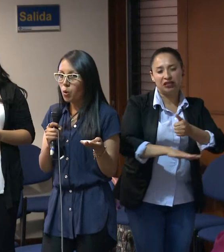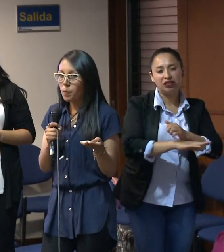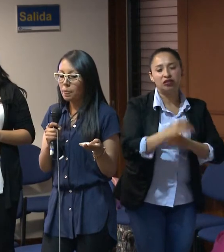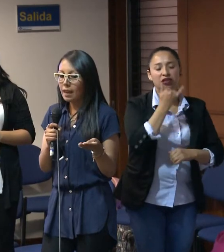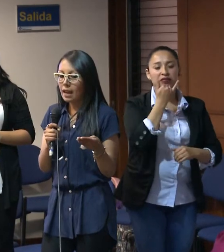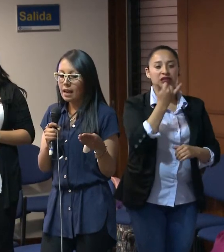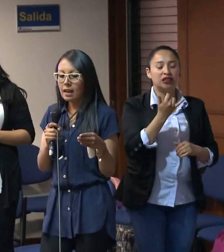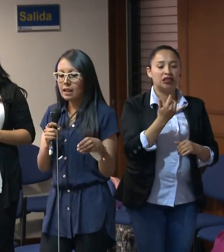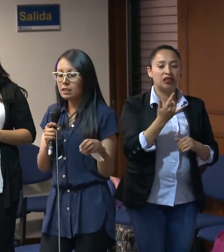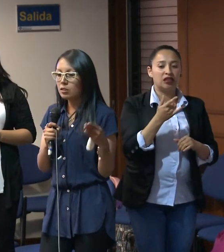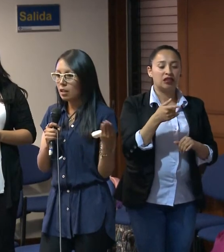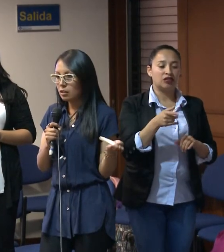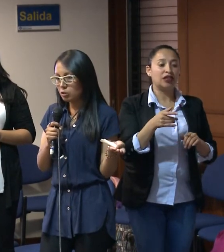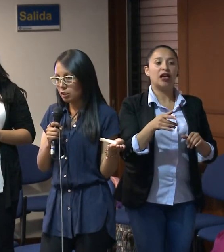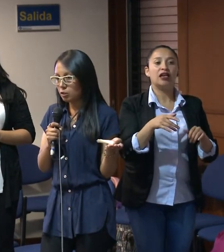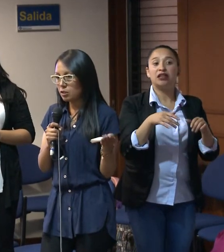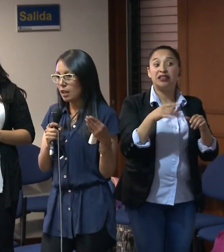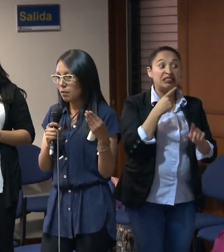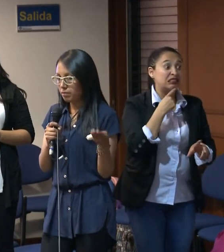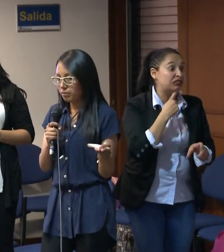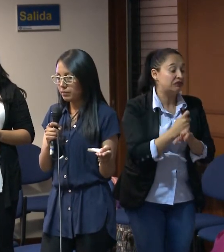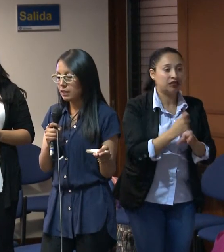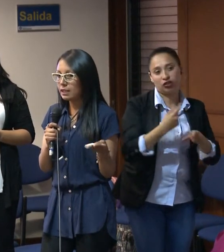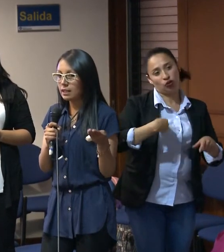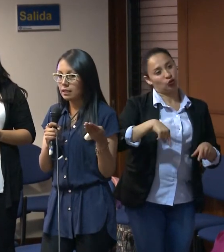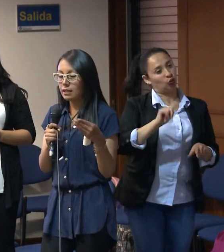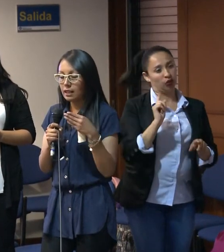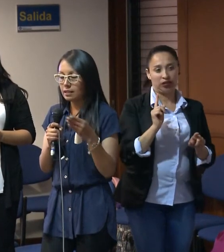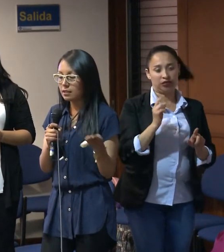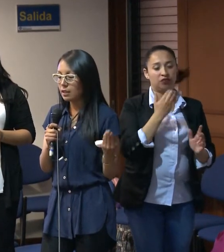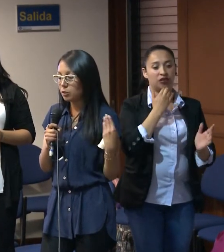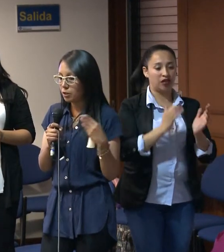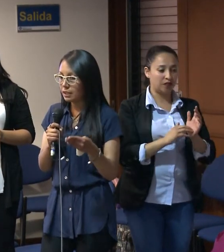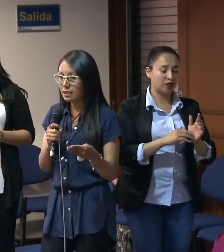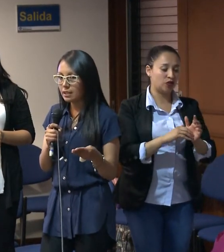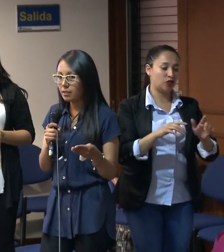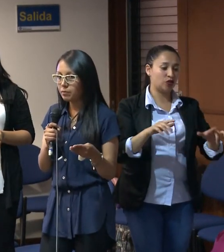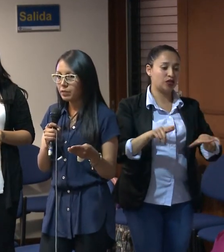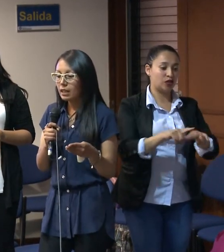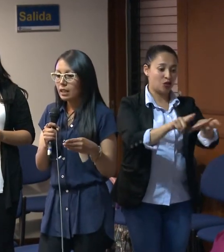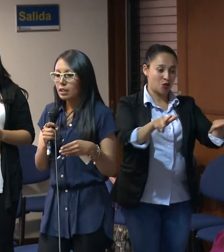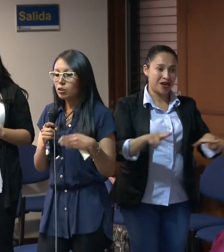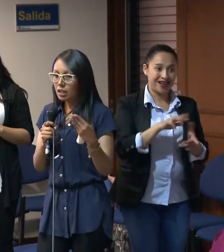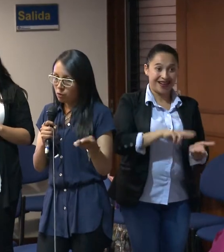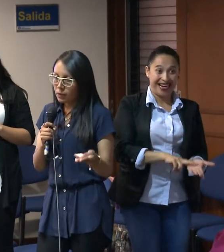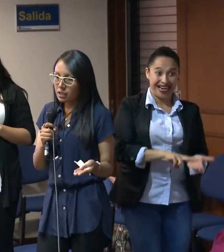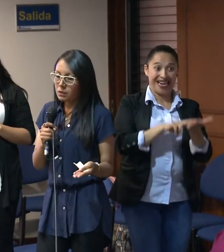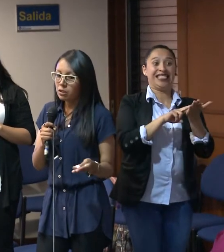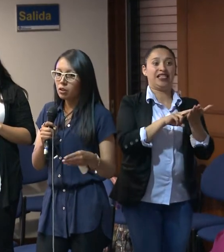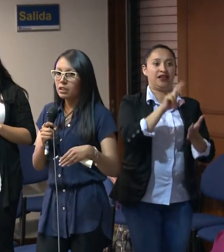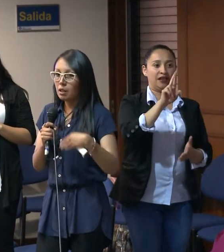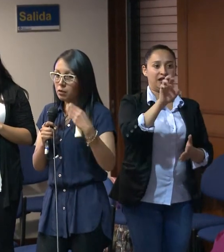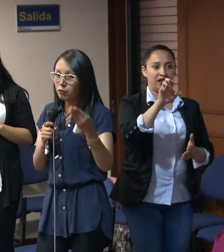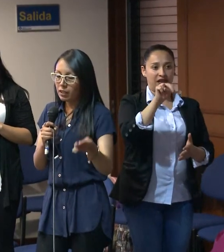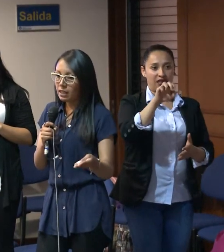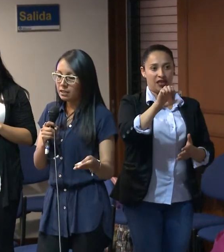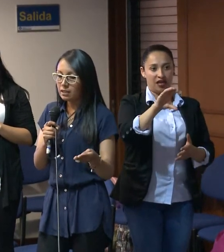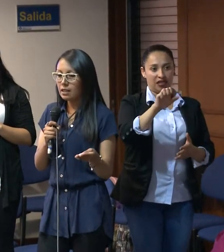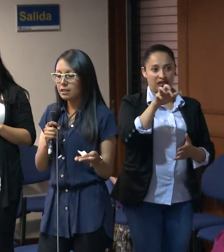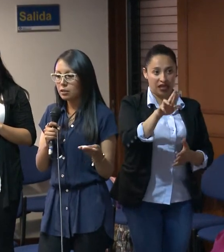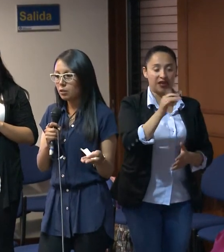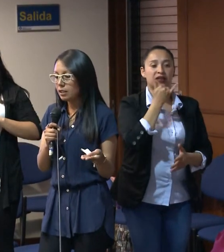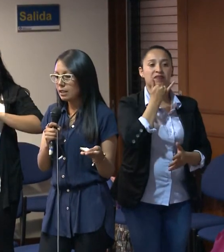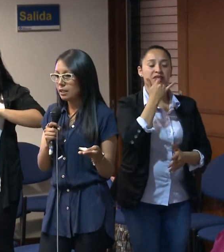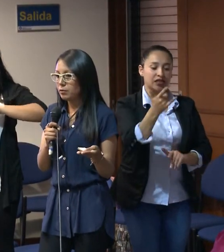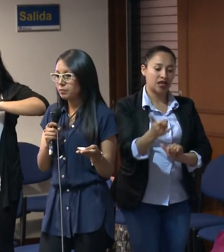acceso a los sitios que tiene el Centro Renacer, con acompañamiento, y también fuera